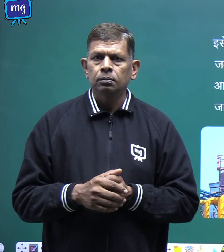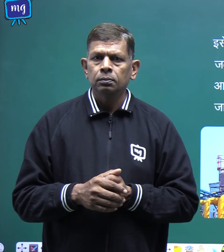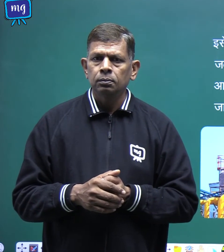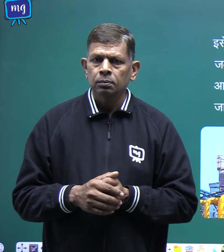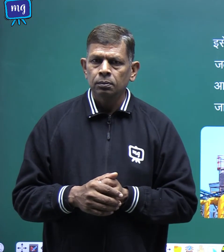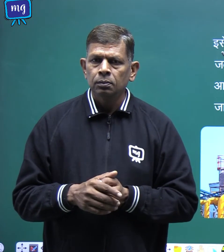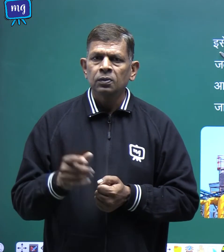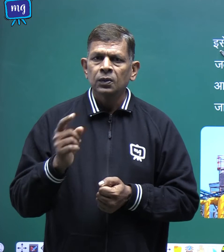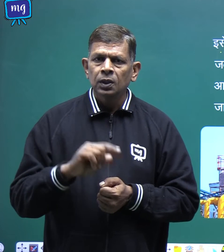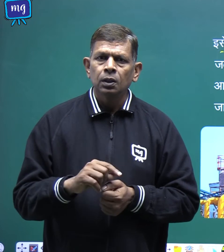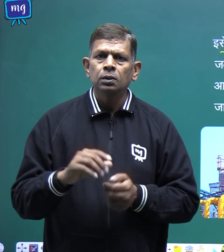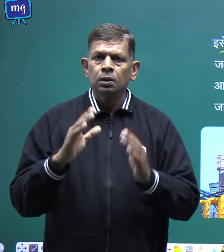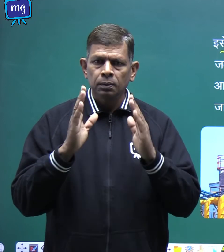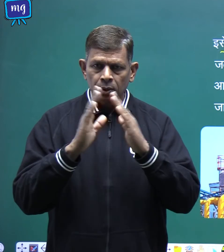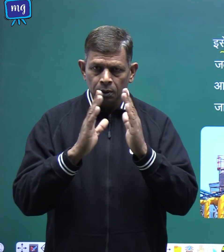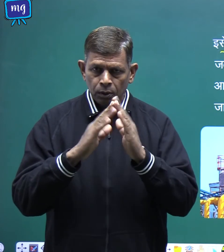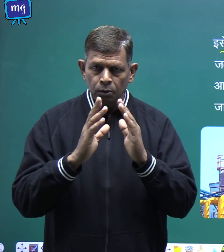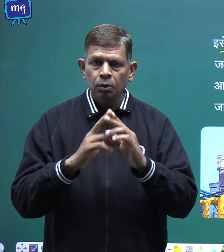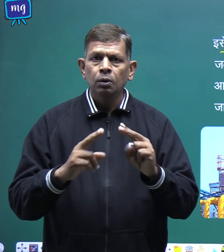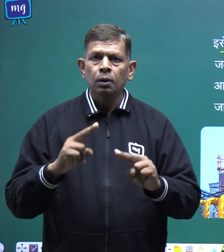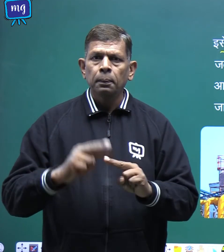इसे घरों व कारखानों में